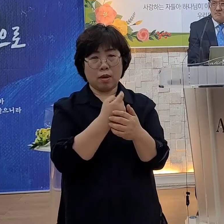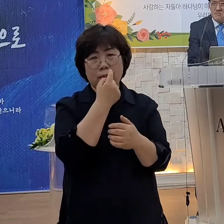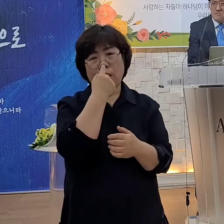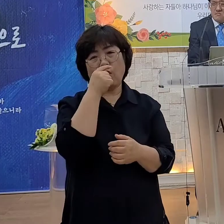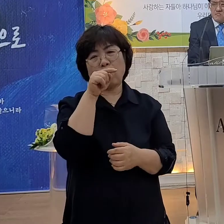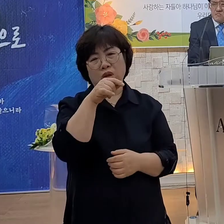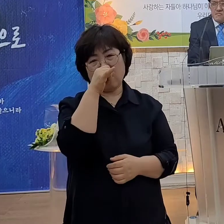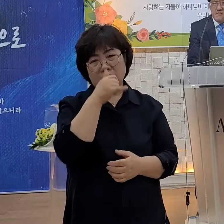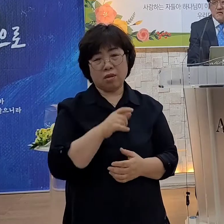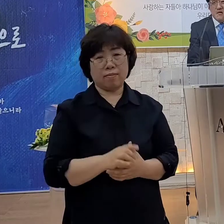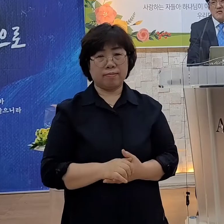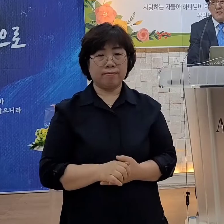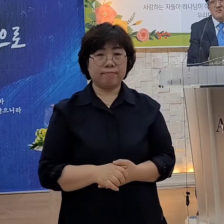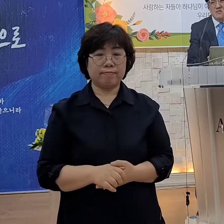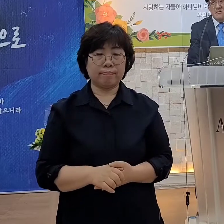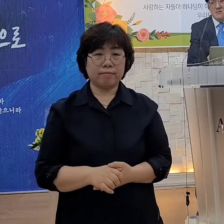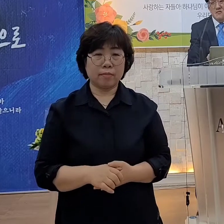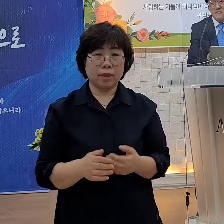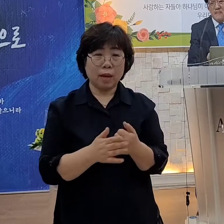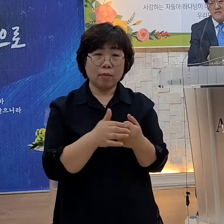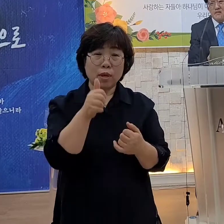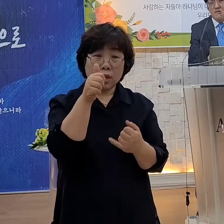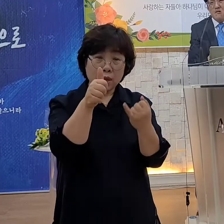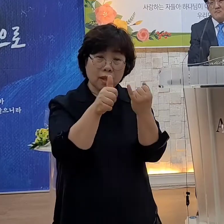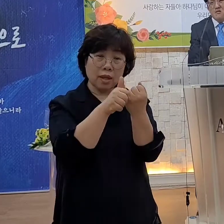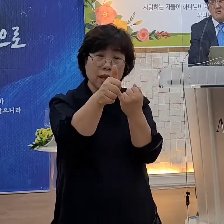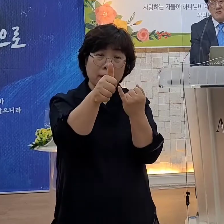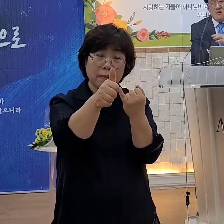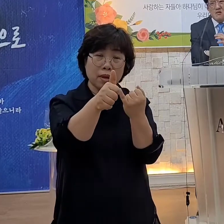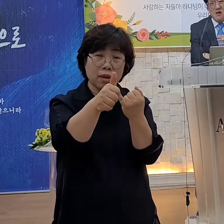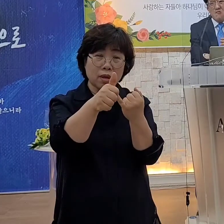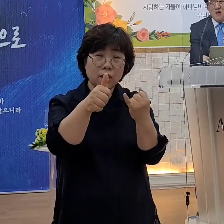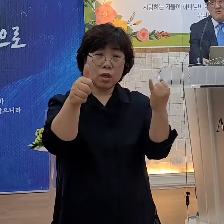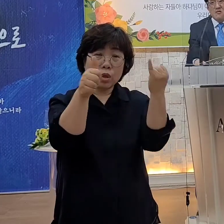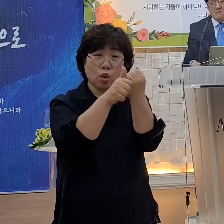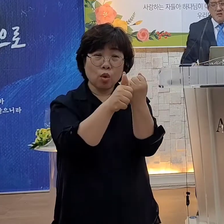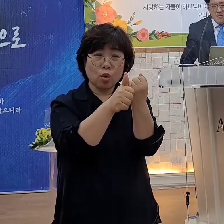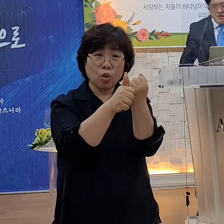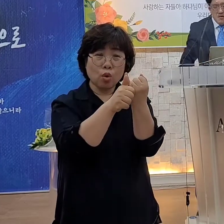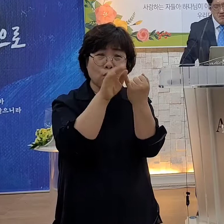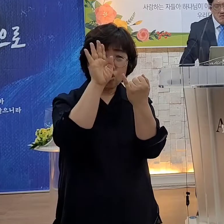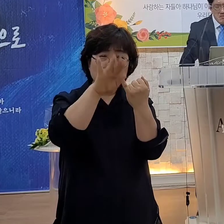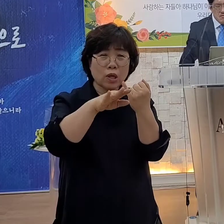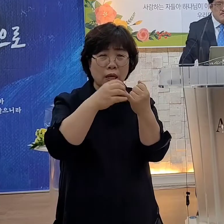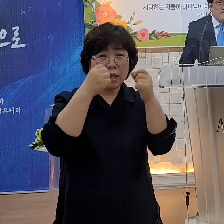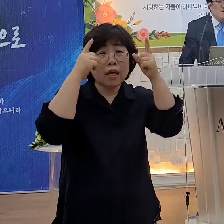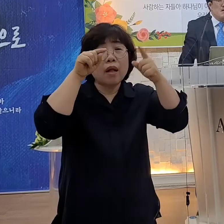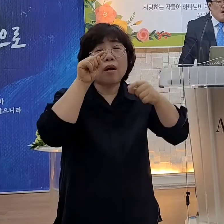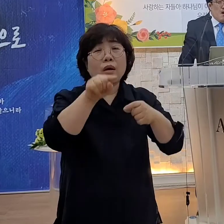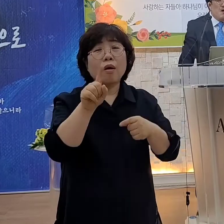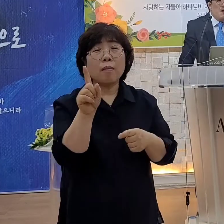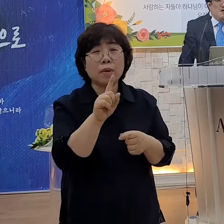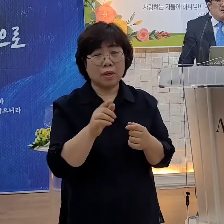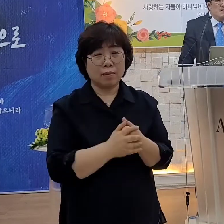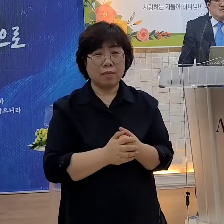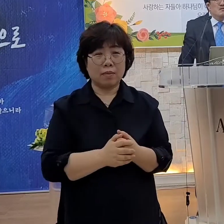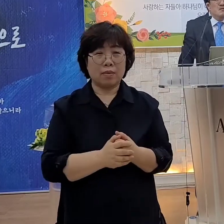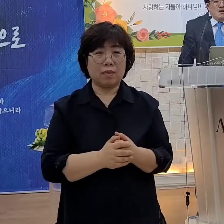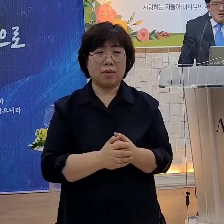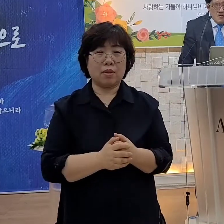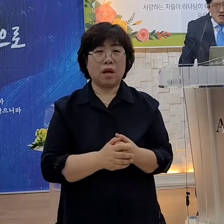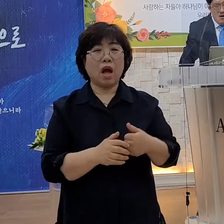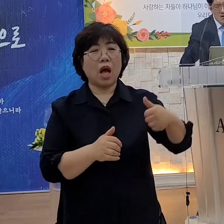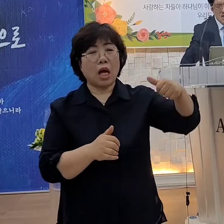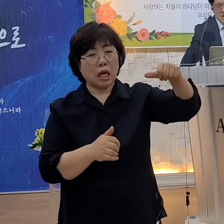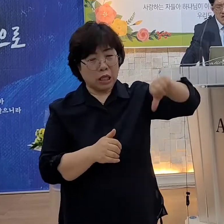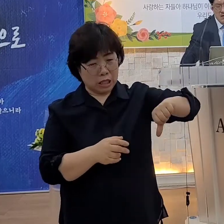처음. 그래서 남편들은 결혼하면서 세월이 가면서 뭘 깨닫냐면 지는